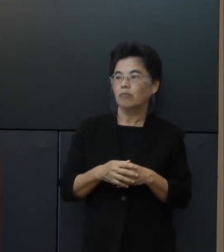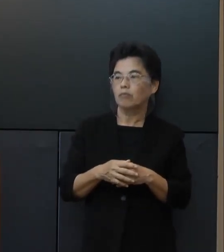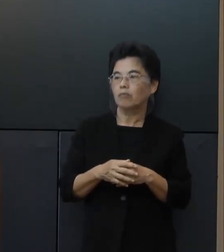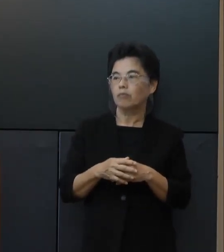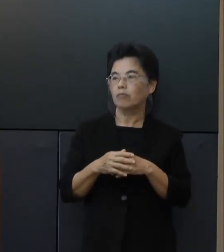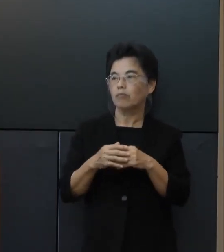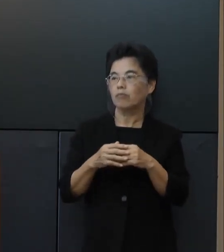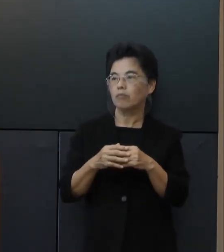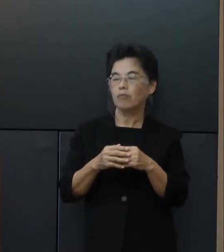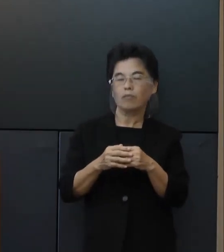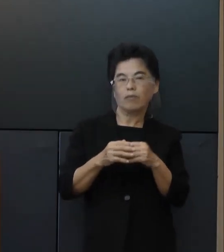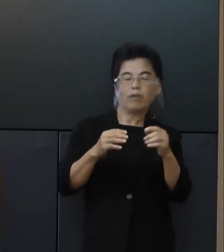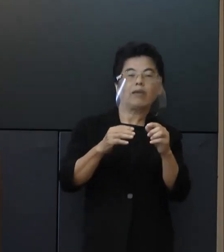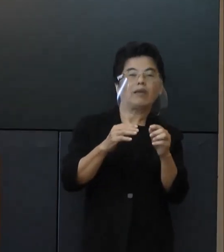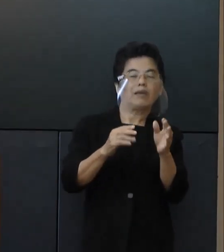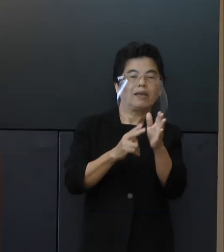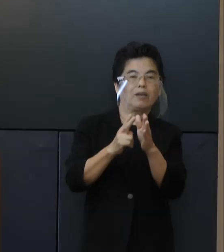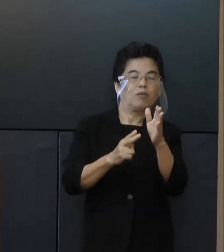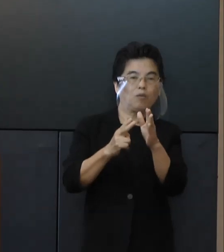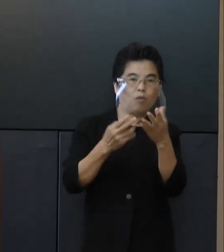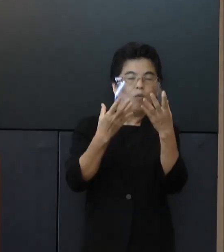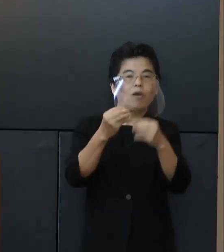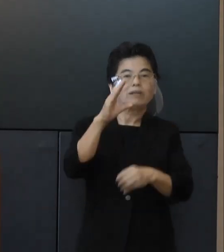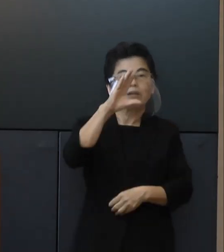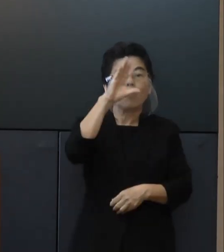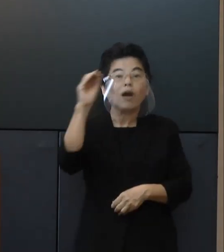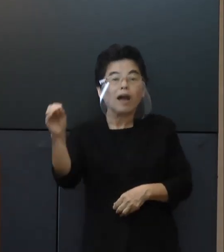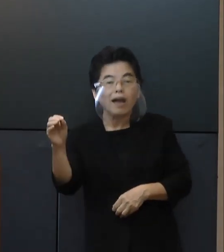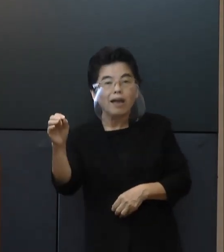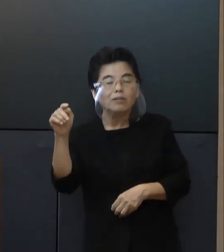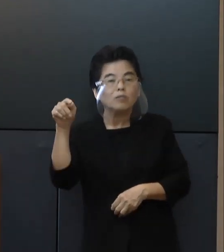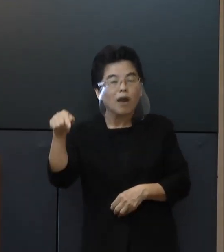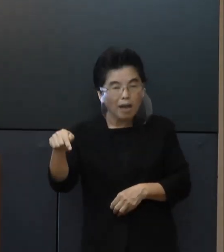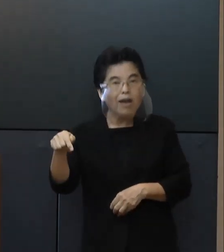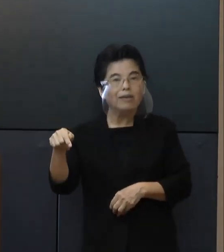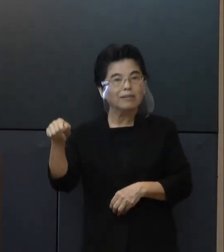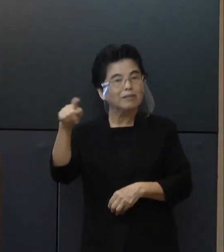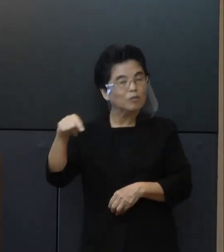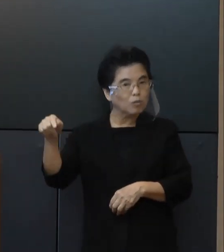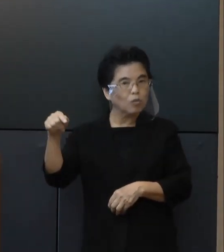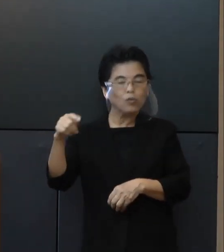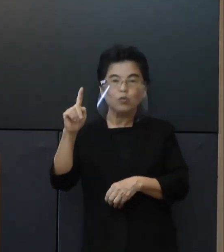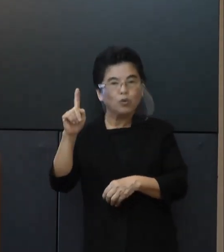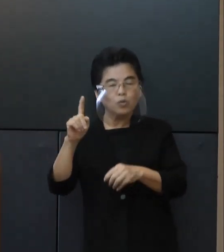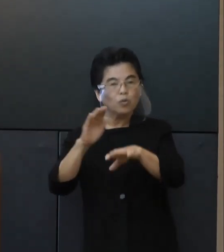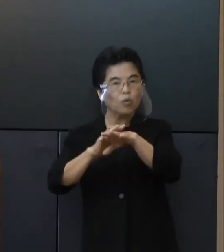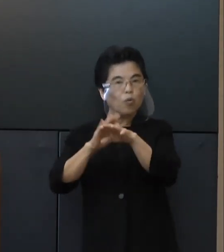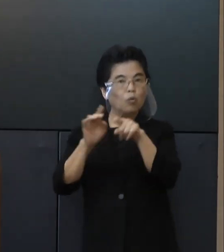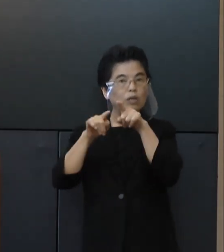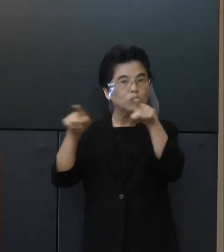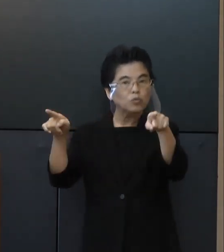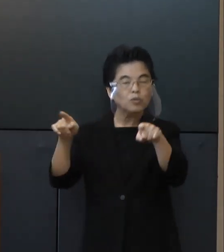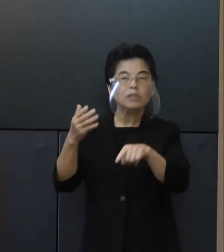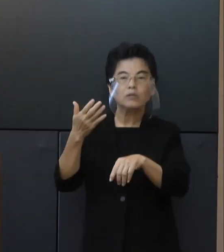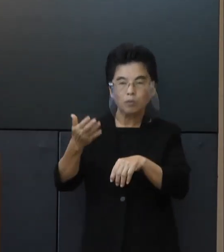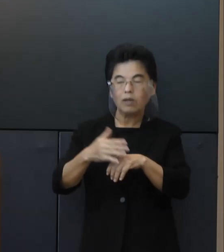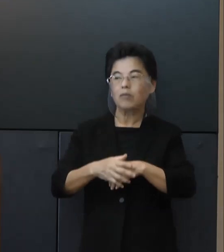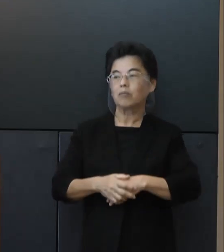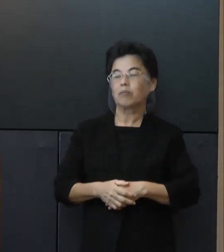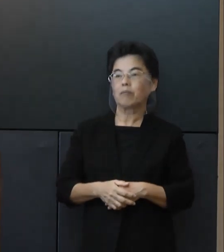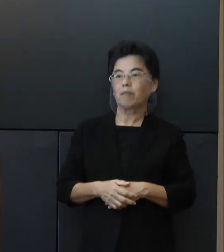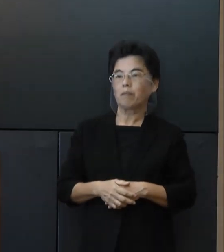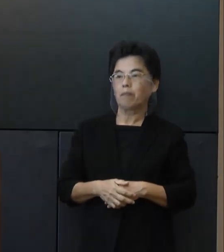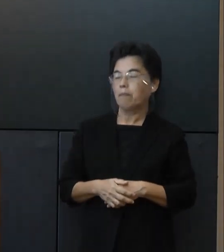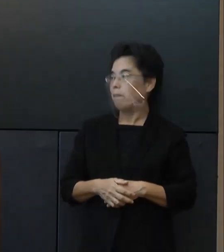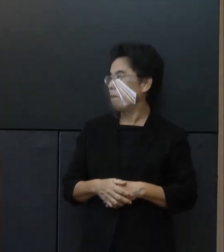前、旅中、旅後の対応なんかについて、伊藤ちゃんにどういう形で、いつ頃からどういう周知に仕方するのか。 は